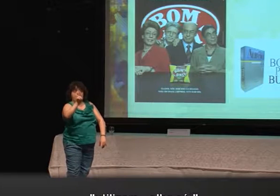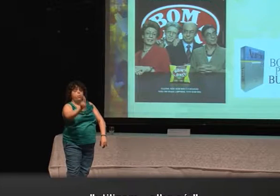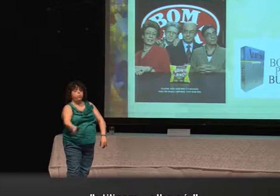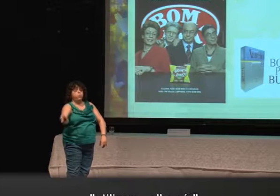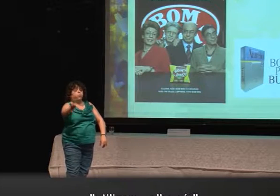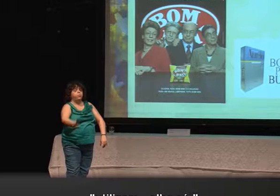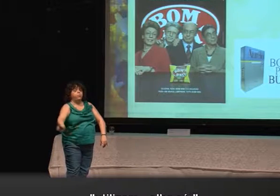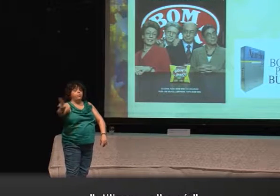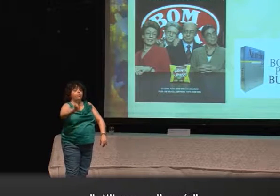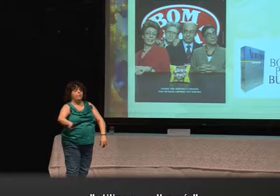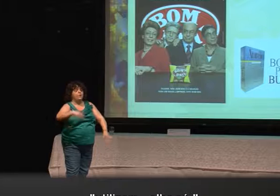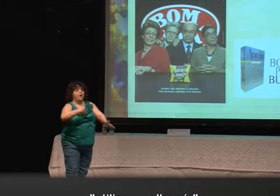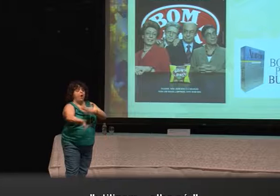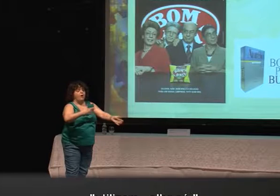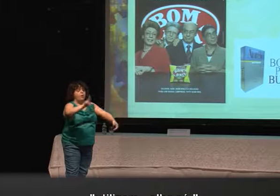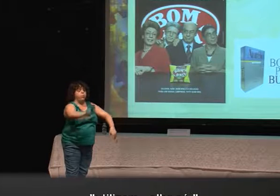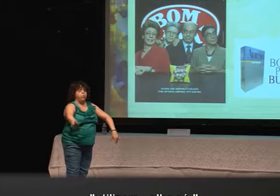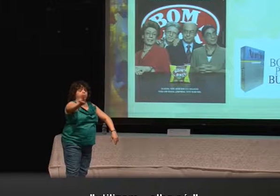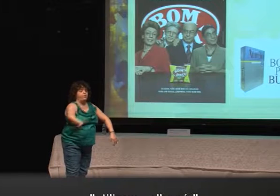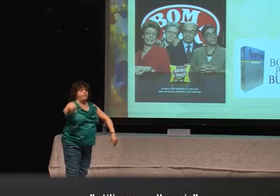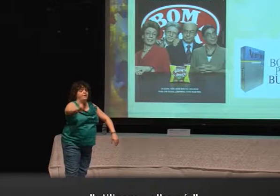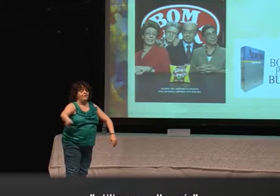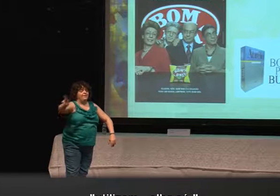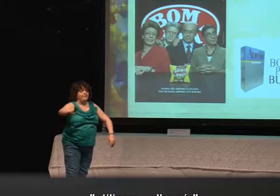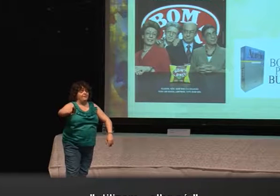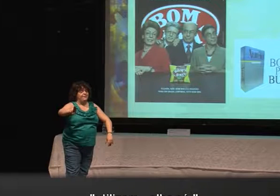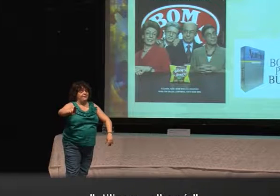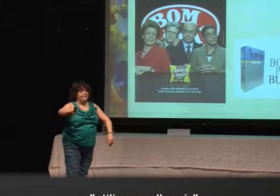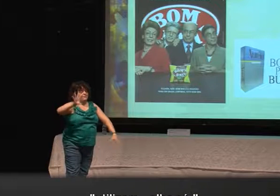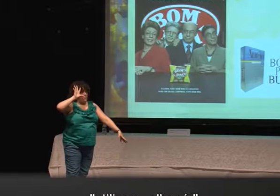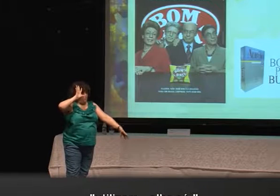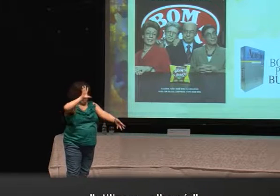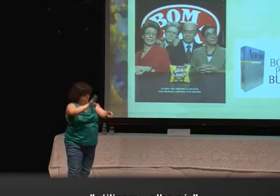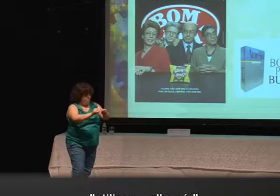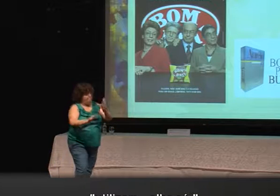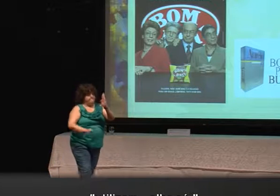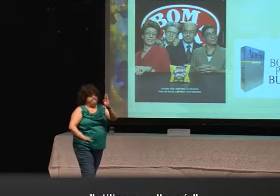1.001% dos brasileiros usam, olha só, utilizam